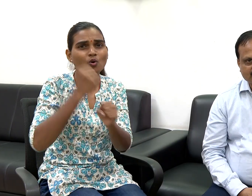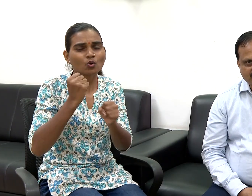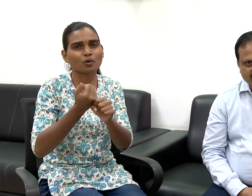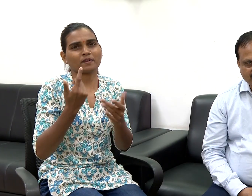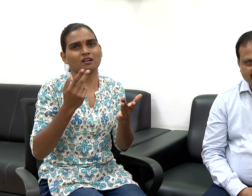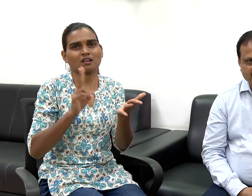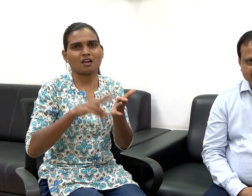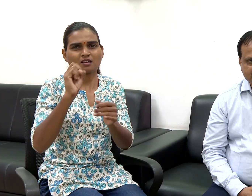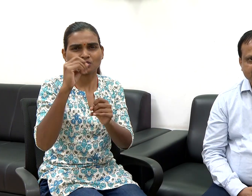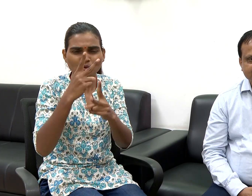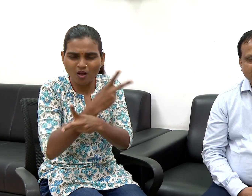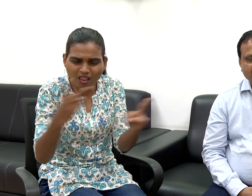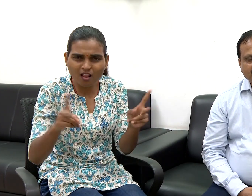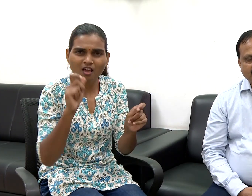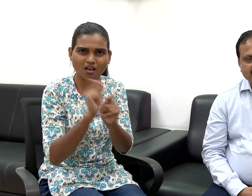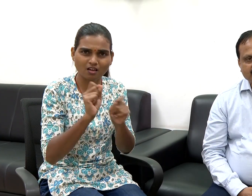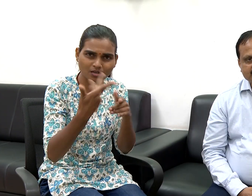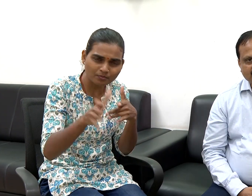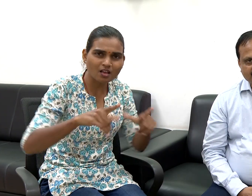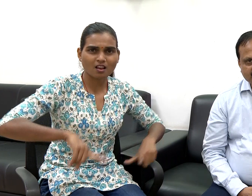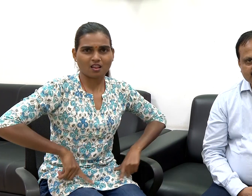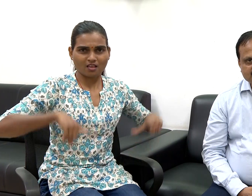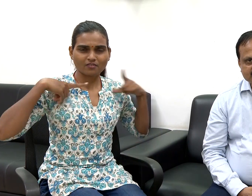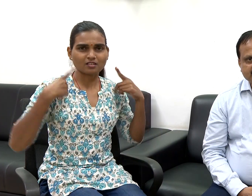रूरल लाइवलीहुड मिशन है, नेशनल अर्बन लाइवलीहुड मिशन है।